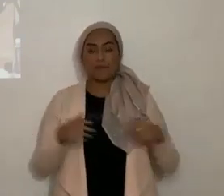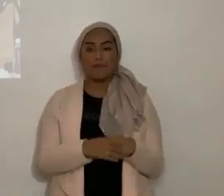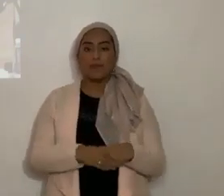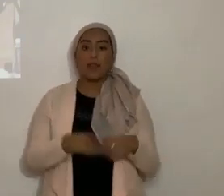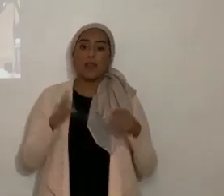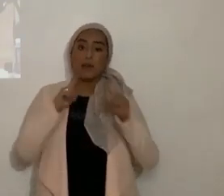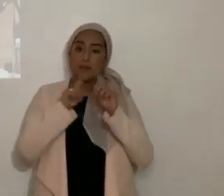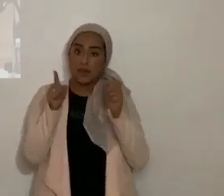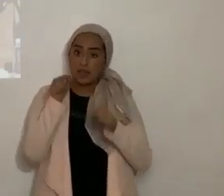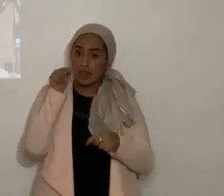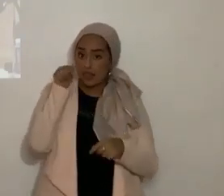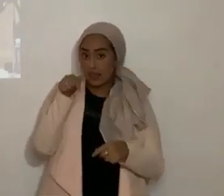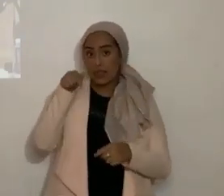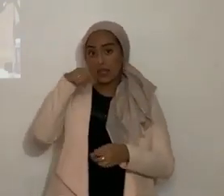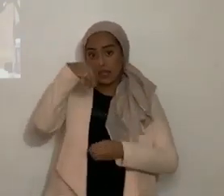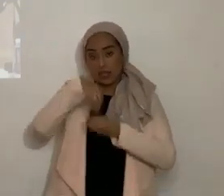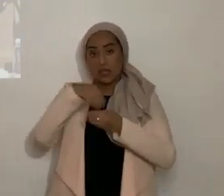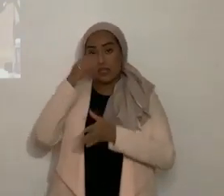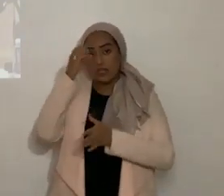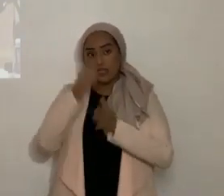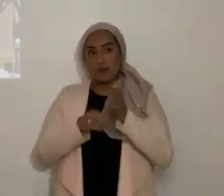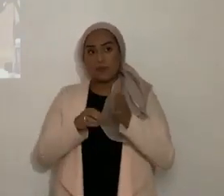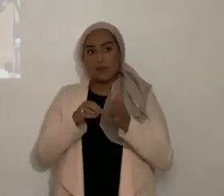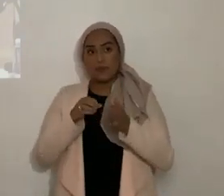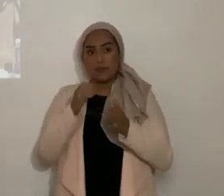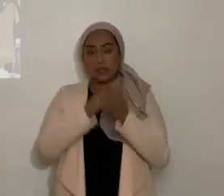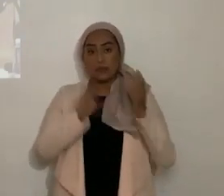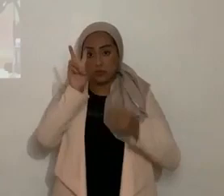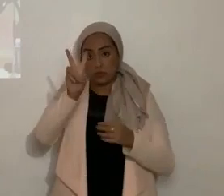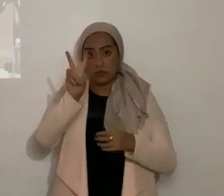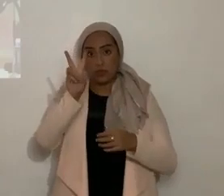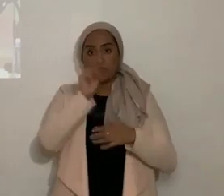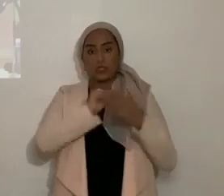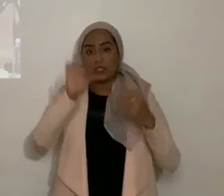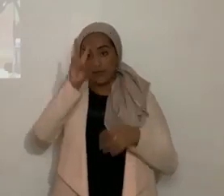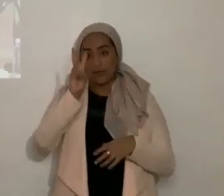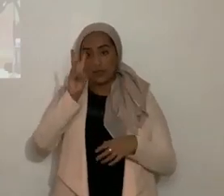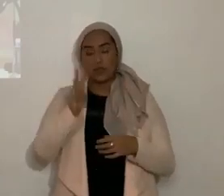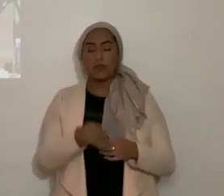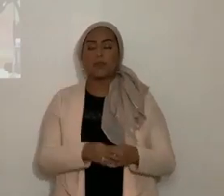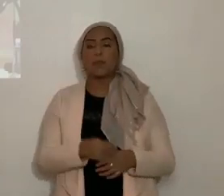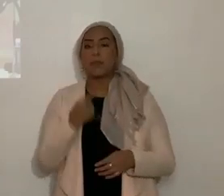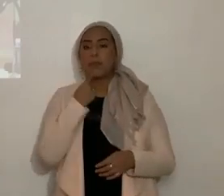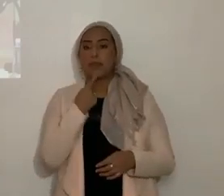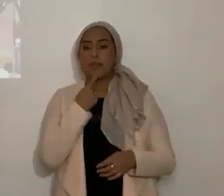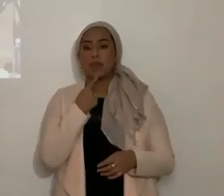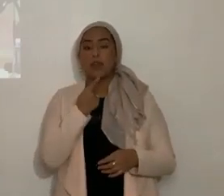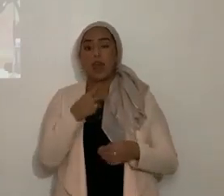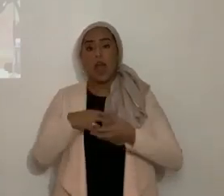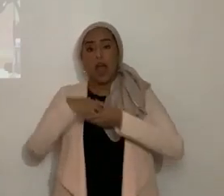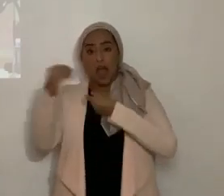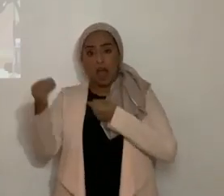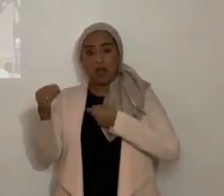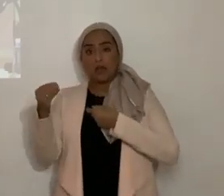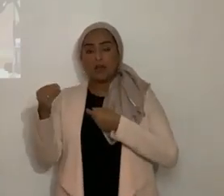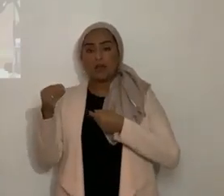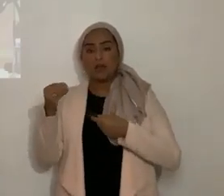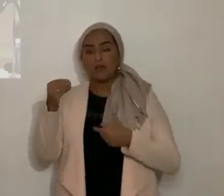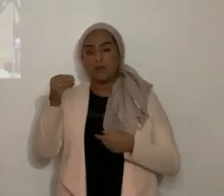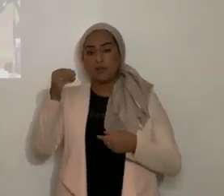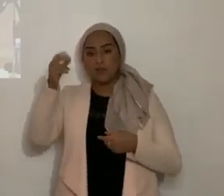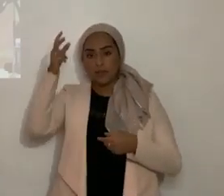Ahora, pero ahí mismo, en el capítulo, vamos al capítulo 2, en el verso 7, Dice, entonces salió el